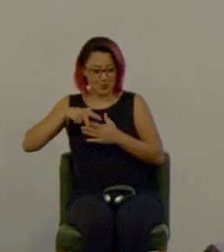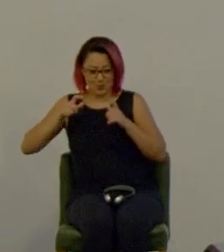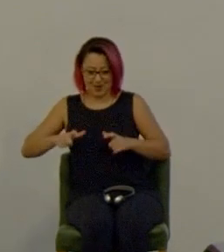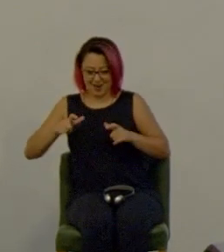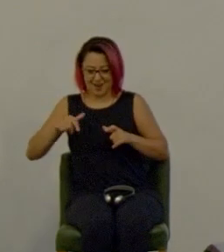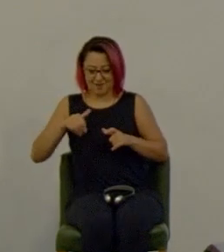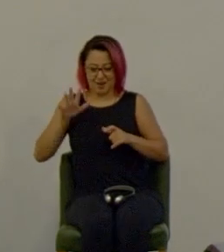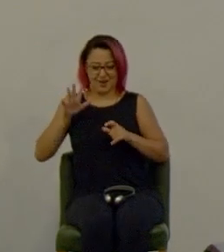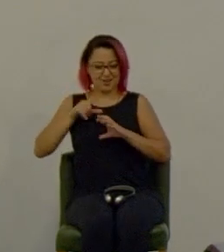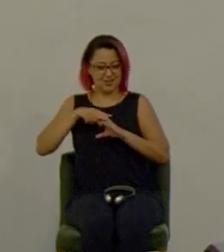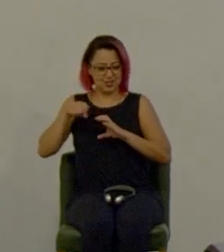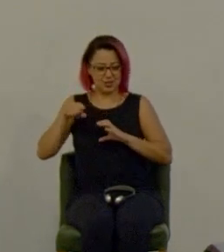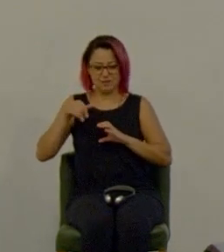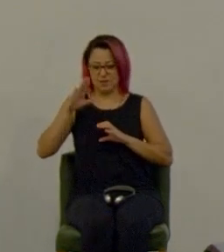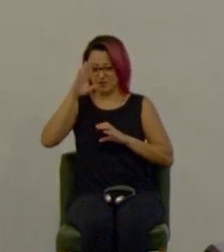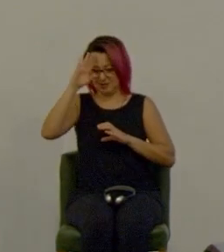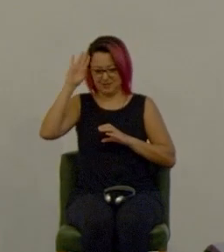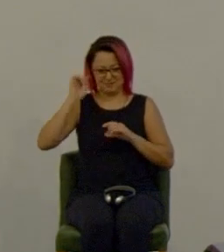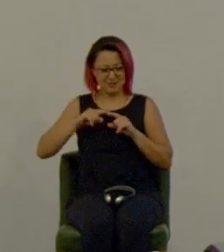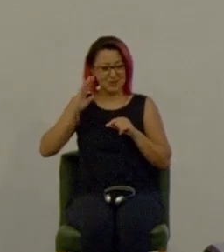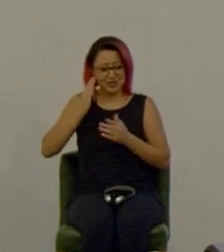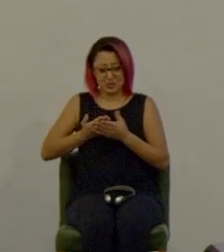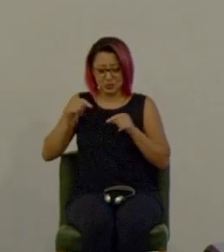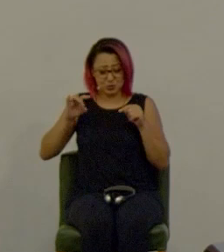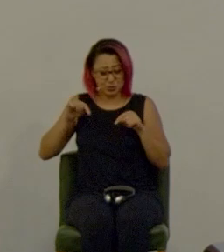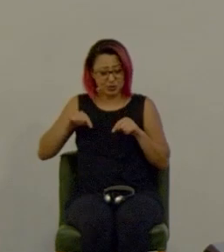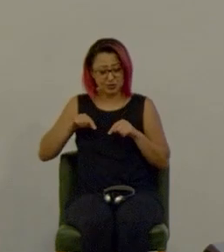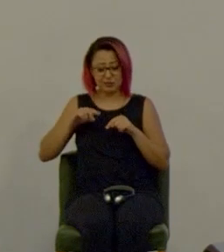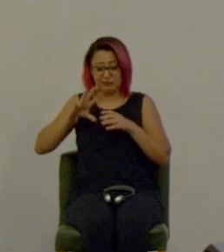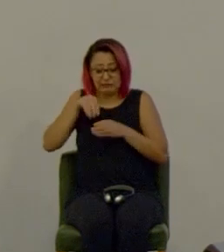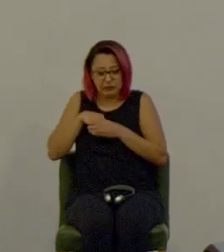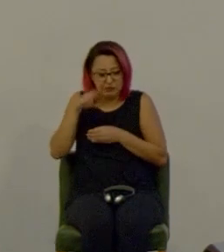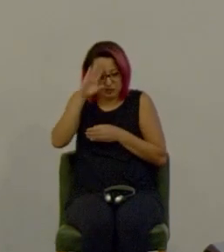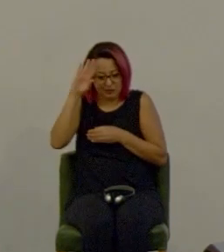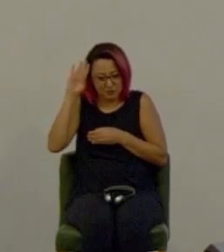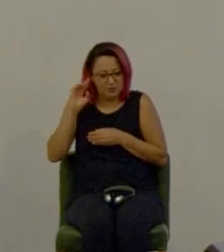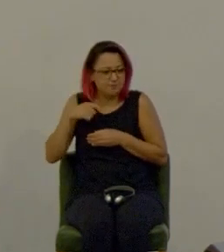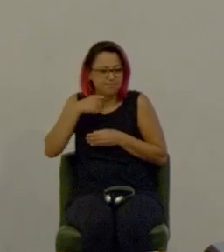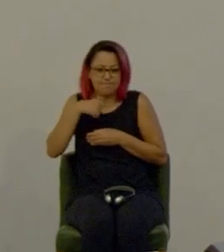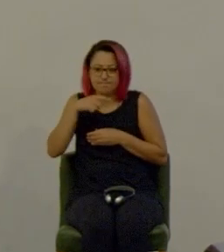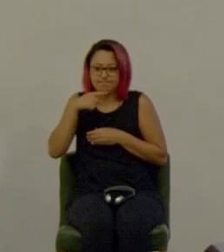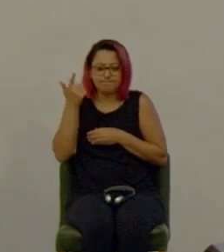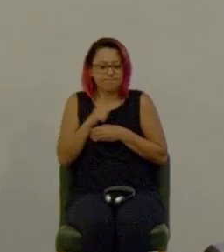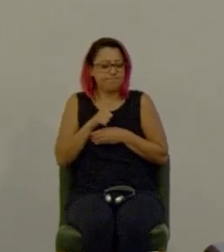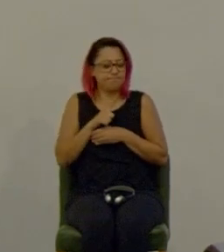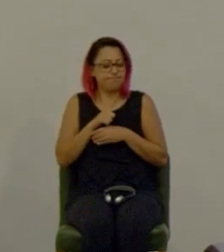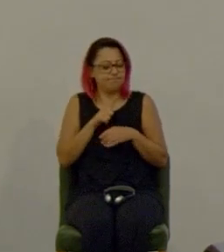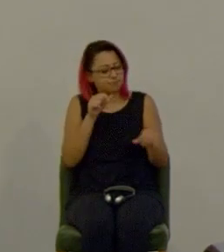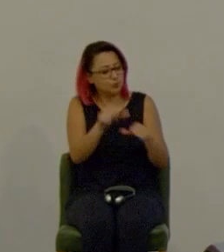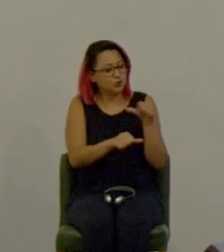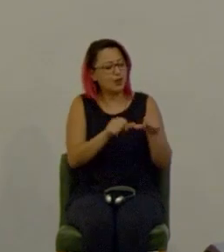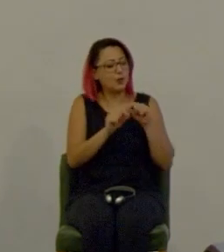né? Mas eu não creio que a ciência sozinha vai ter essa força, essa potência de provocar essa transformação a qual você se refere